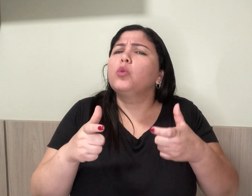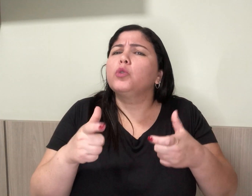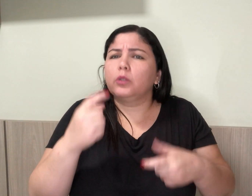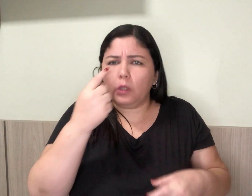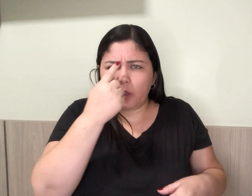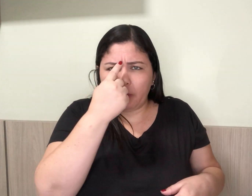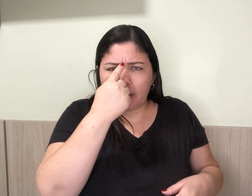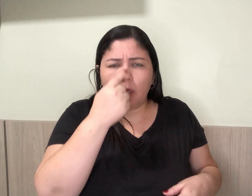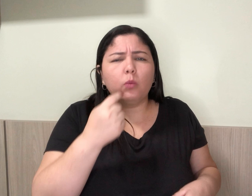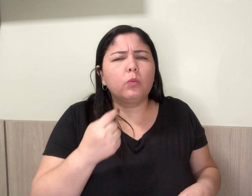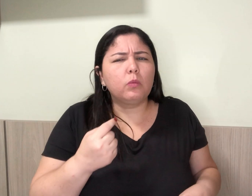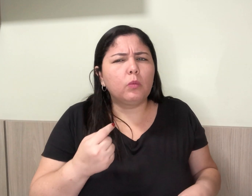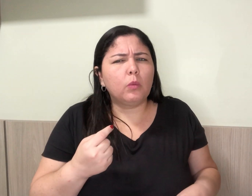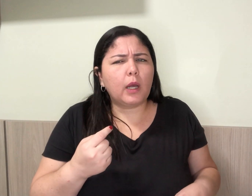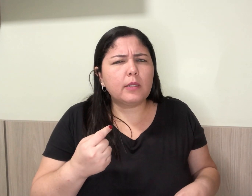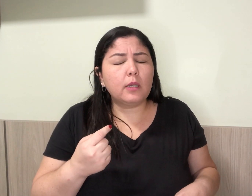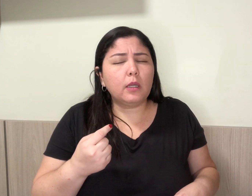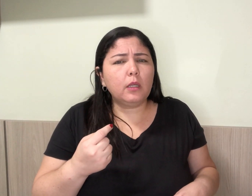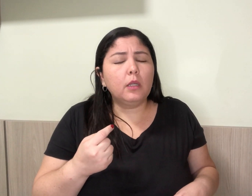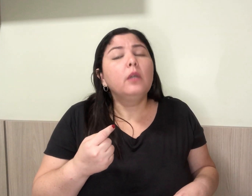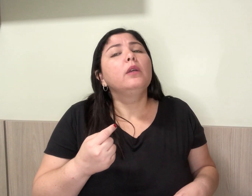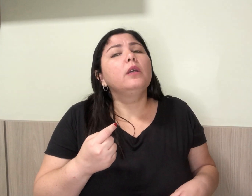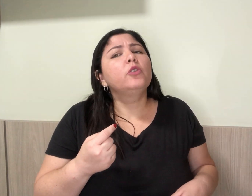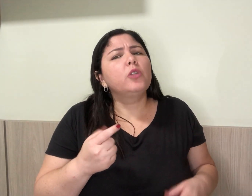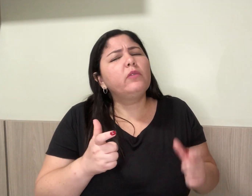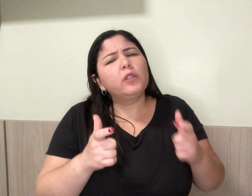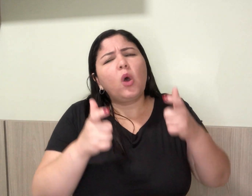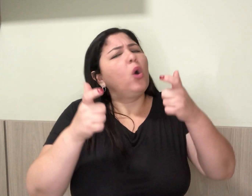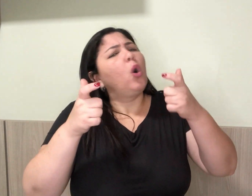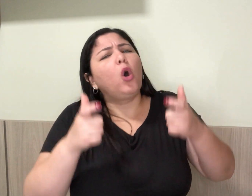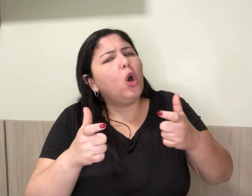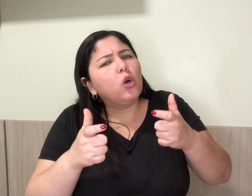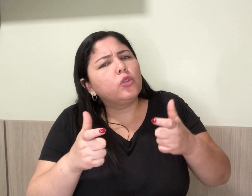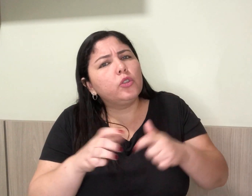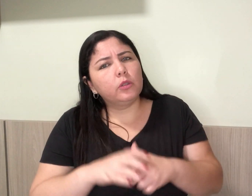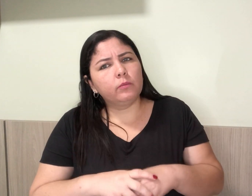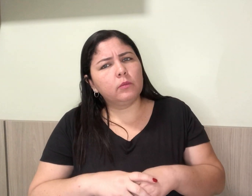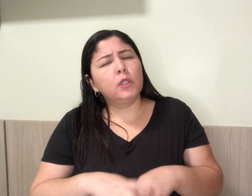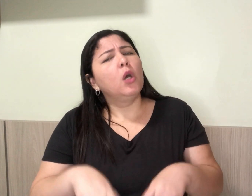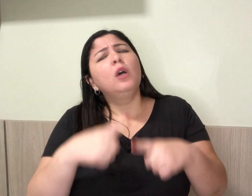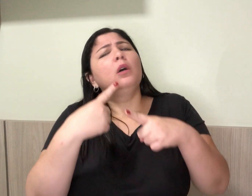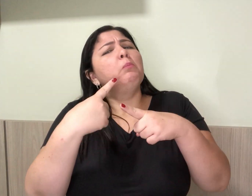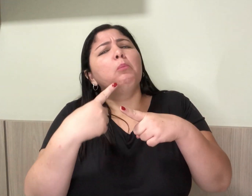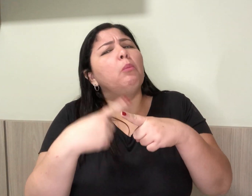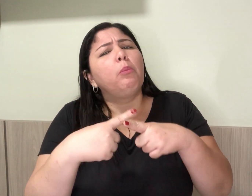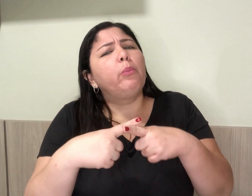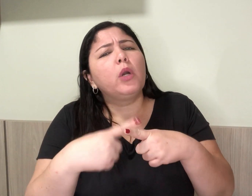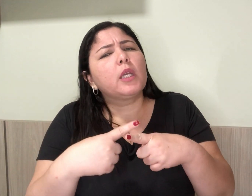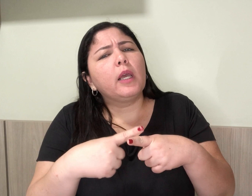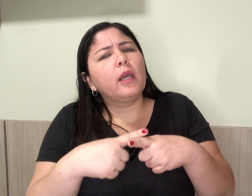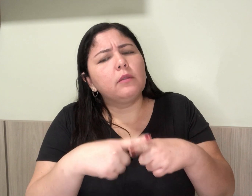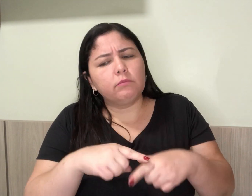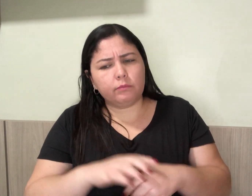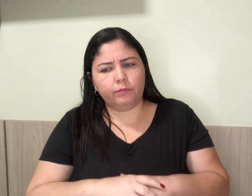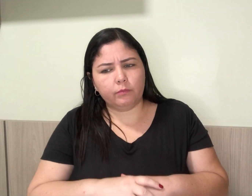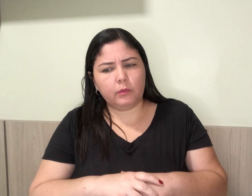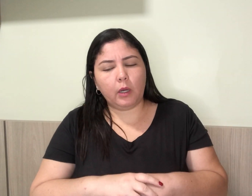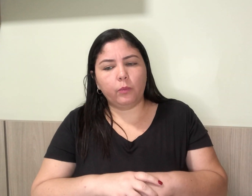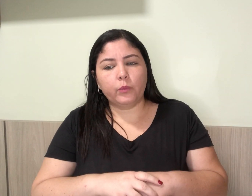Onde? Então, a expressão assim e a gente levanta. Onde? Por quê? Então,